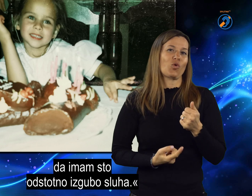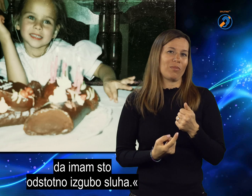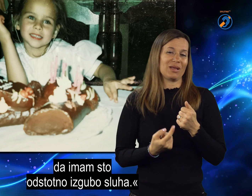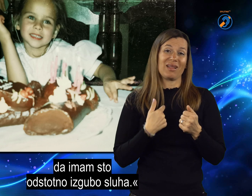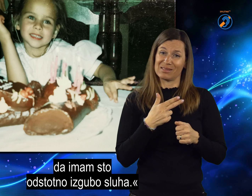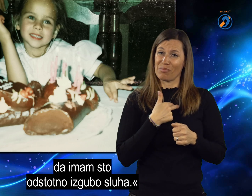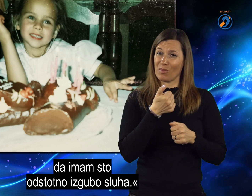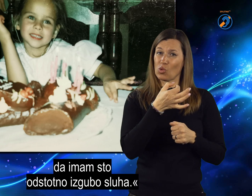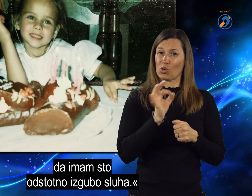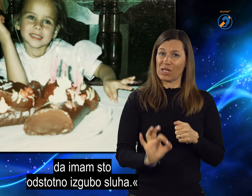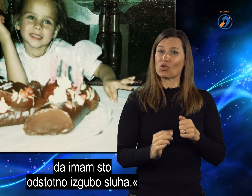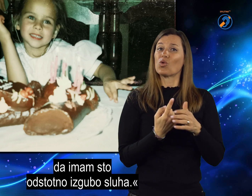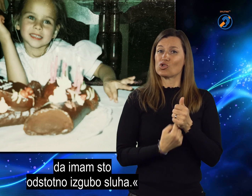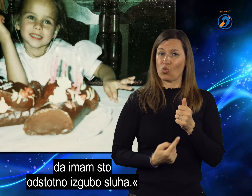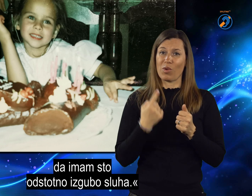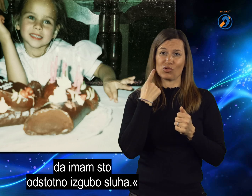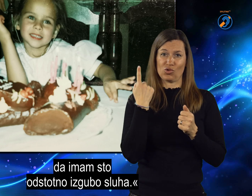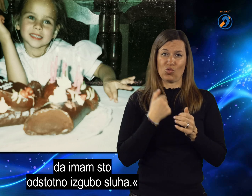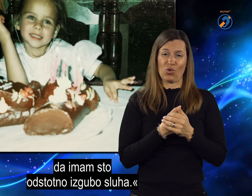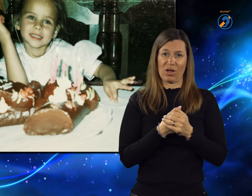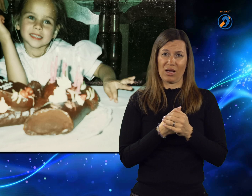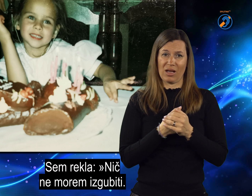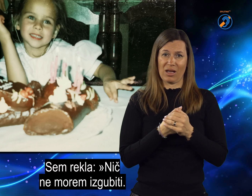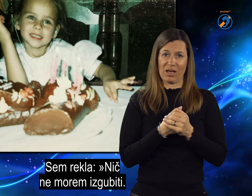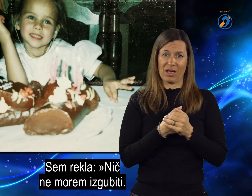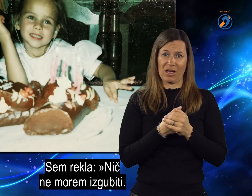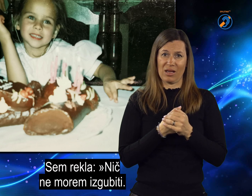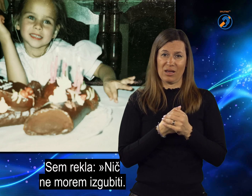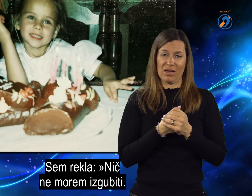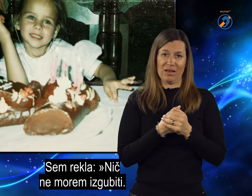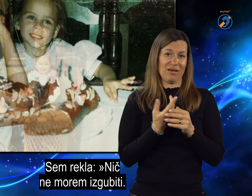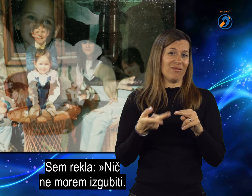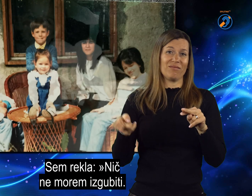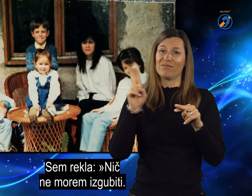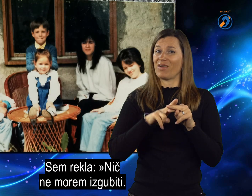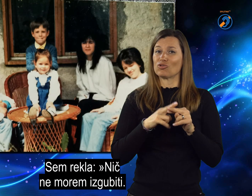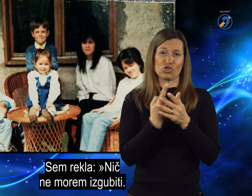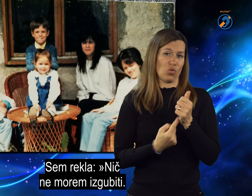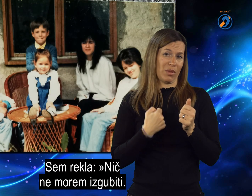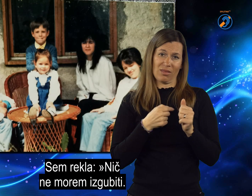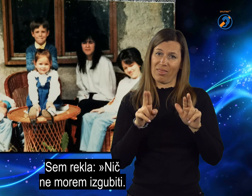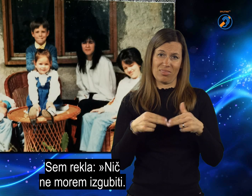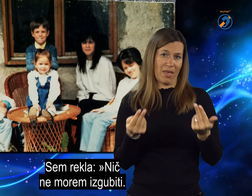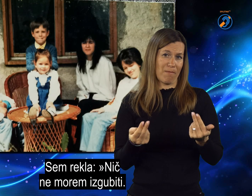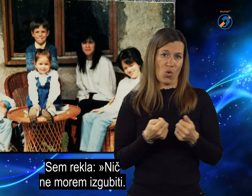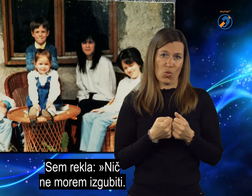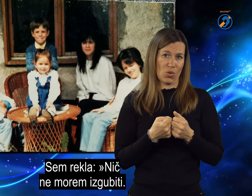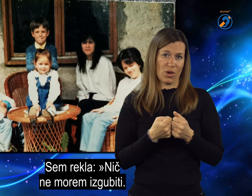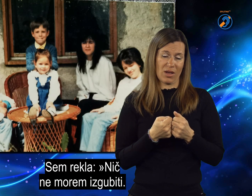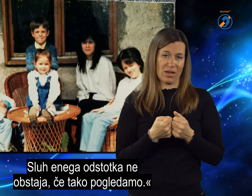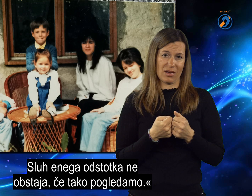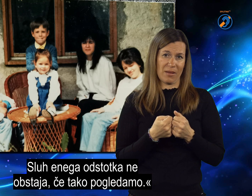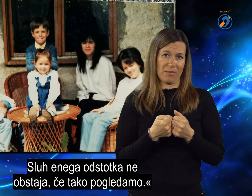na to, da imam 100% izguba sluha. Se rekla, veš, izgube ne morem.